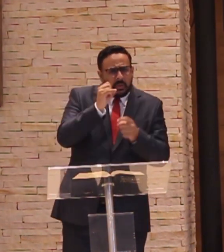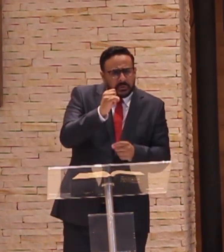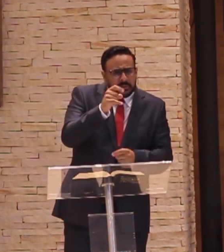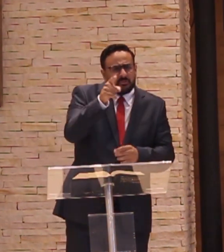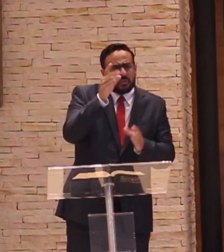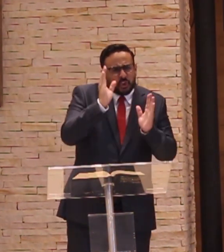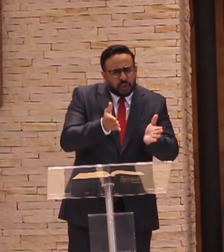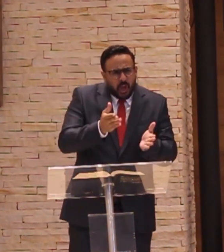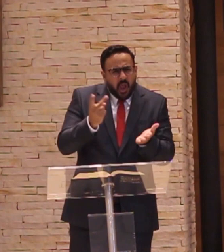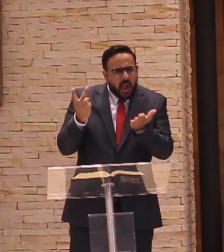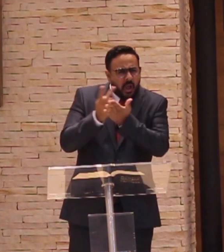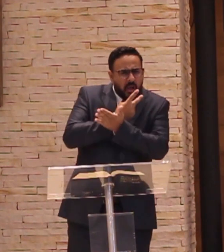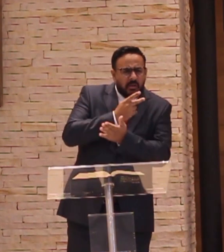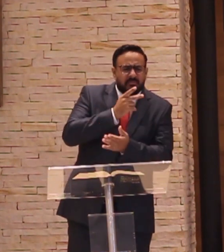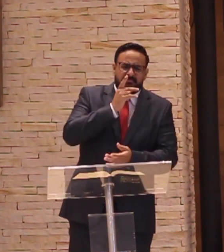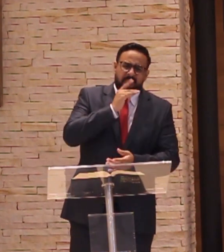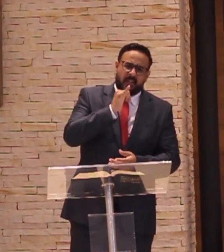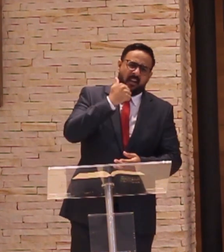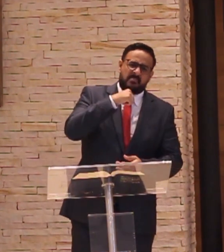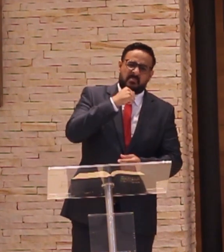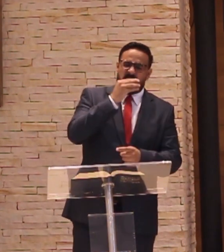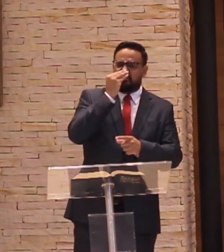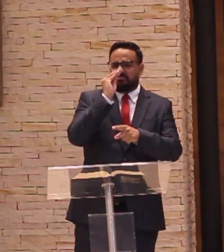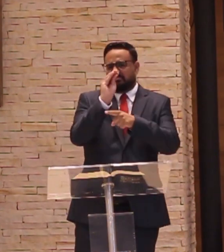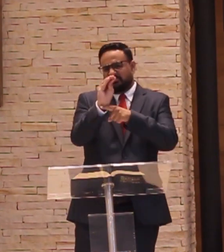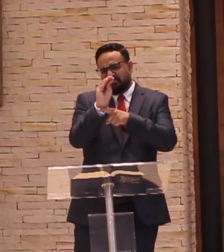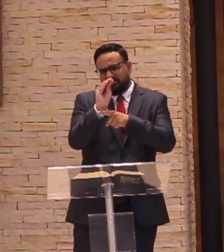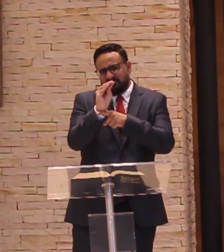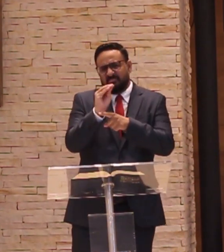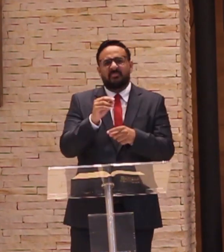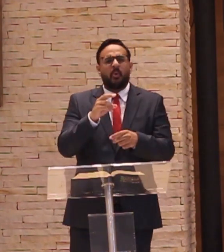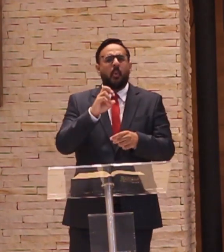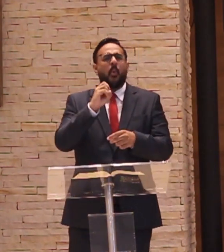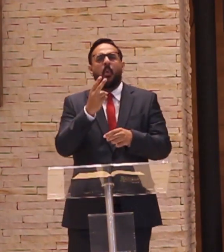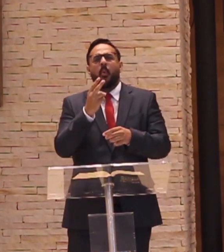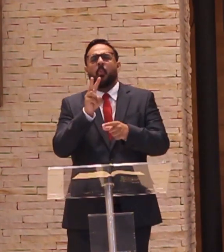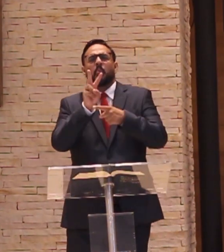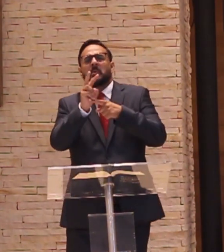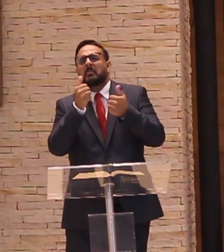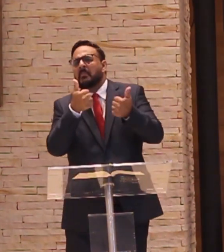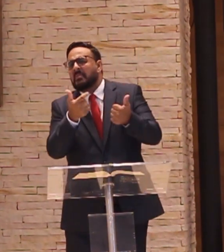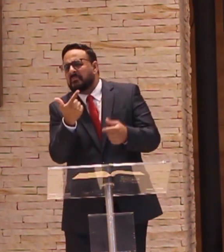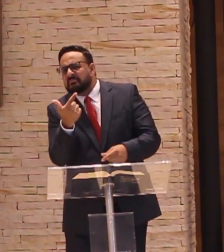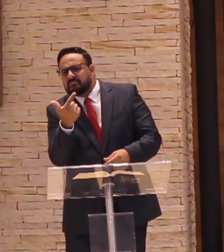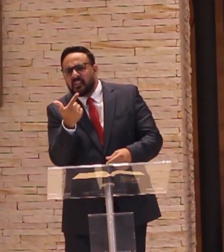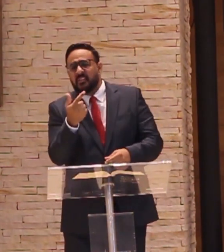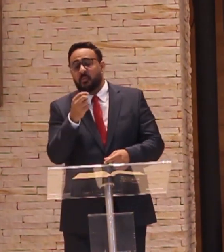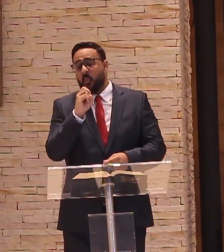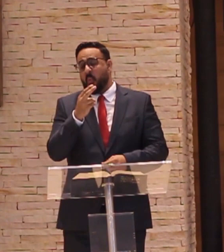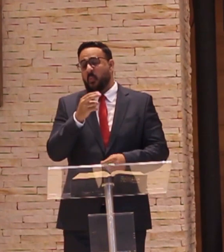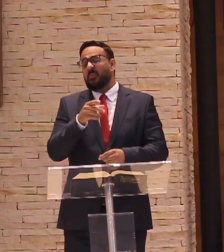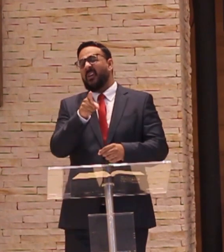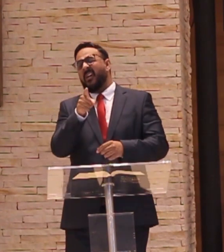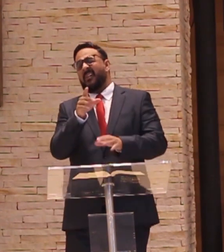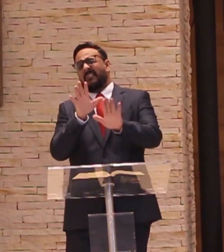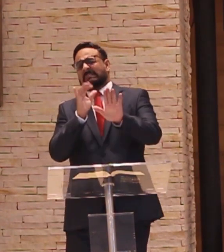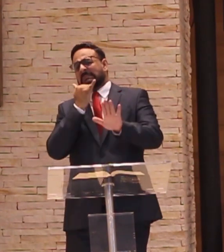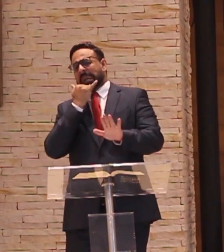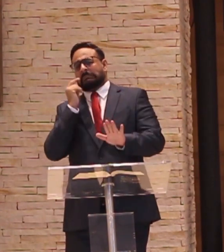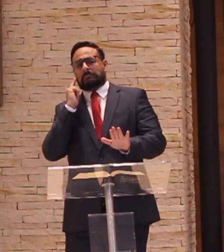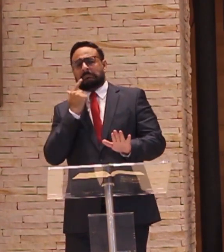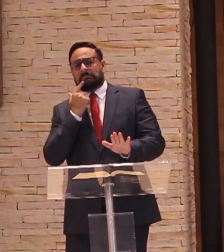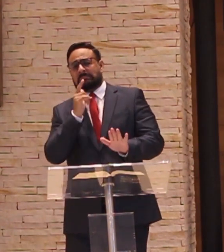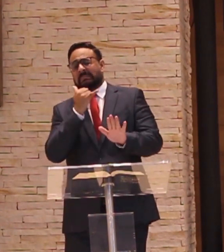filhos abandonados e com você também. Se você foi vítima de abandono por parte do seu pai e da sua mãe, se você não recebeu o